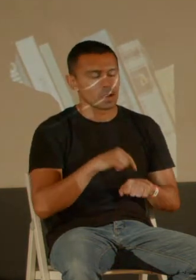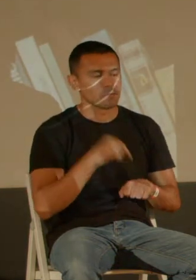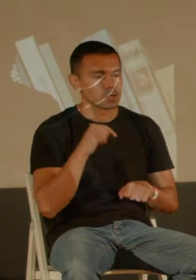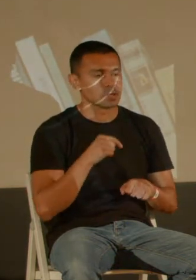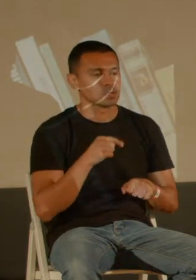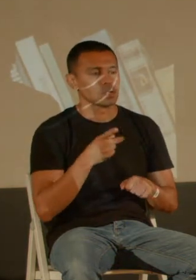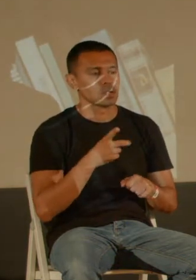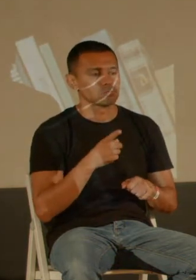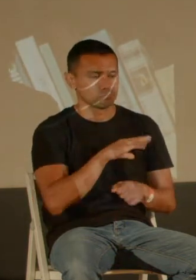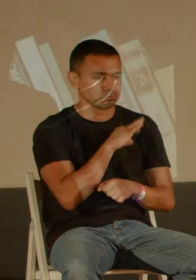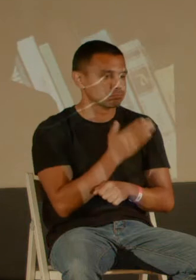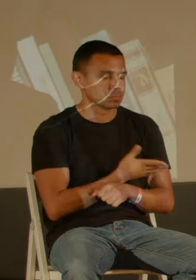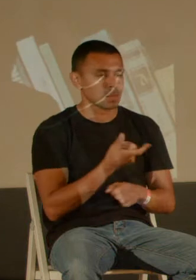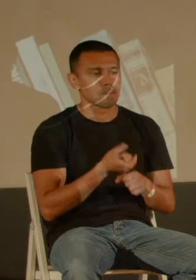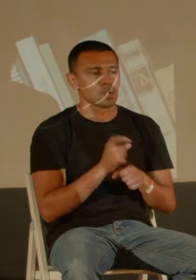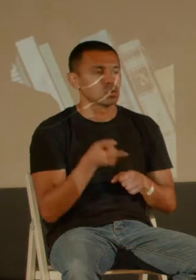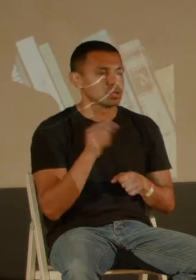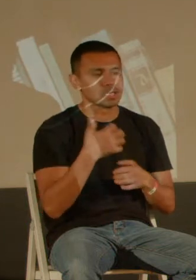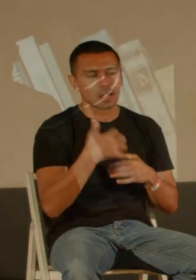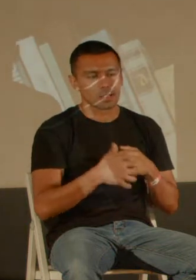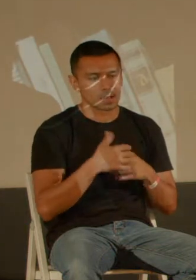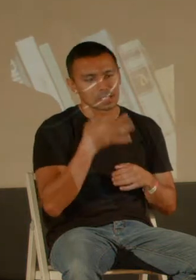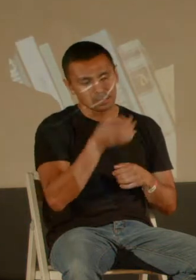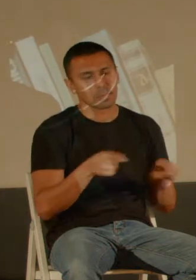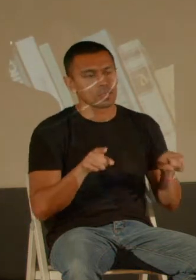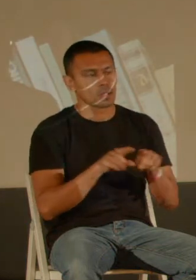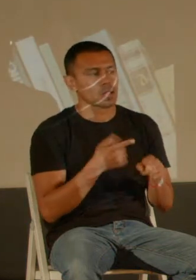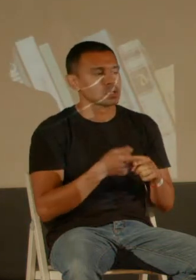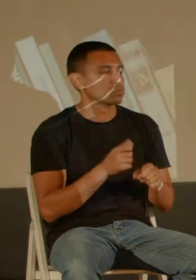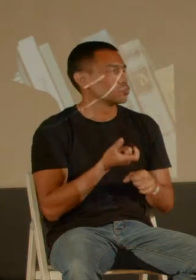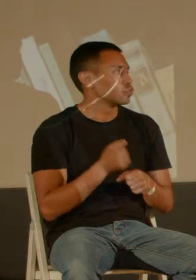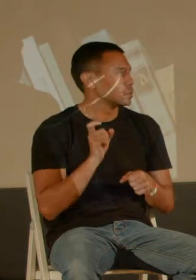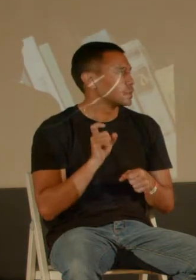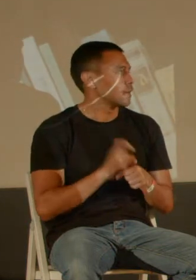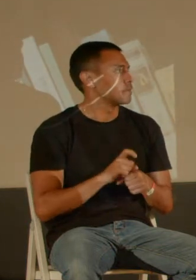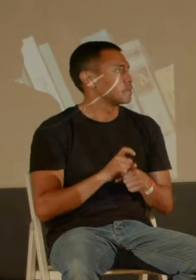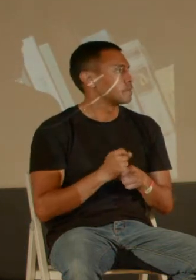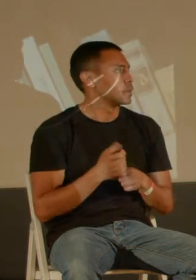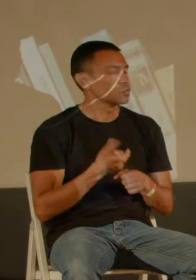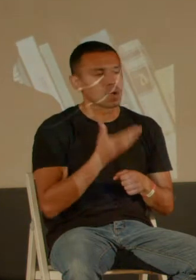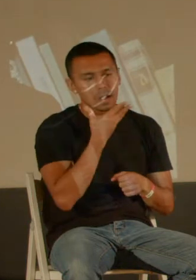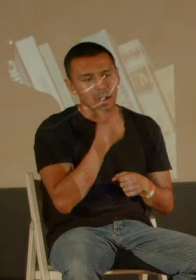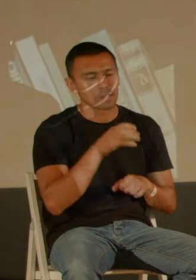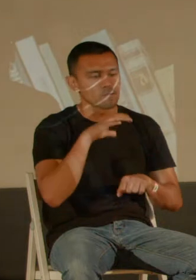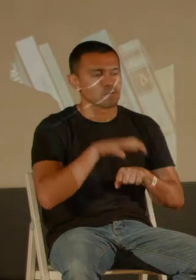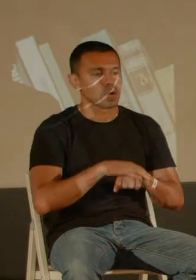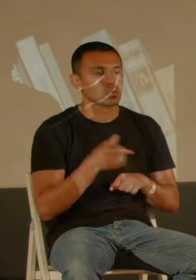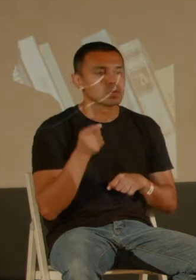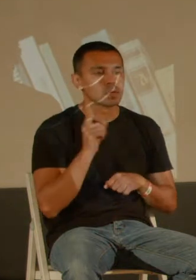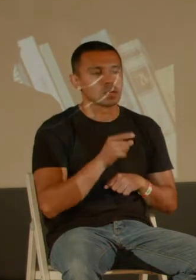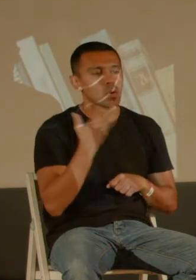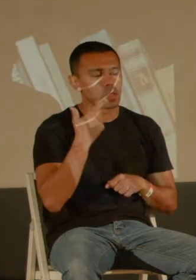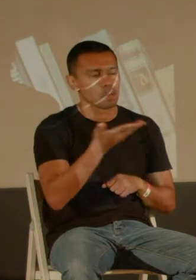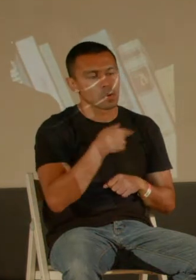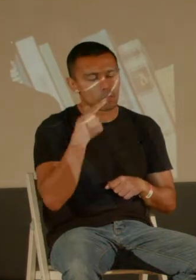м'яз рефлексії накачаний так от більше, ніж середньо, скажімо так. Ну, але це дуже ще дуже гарний факт, оскільки